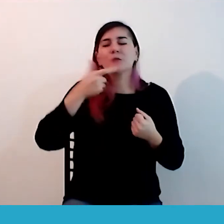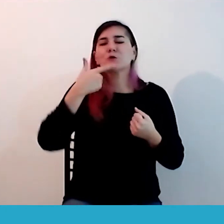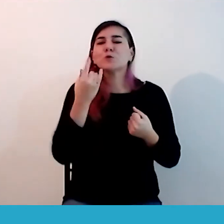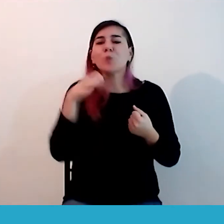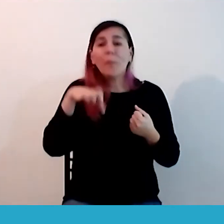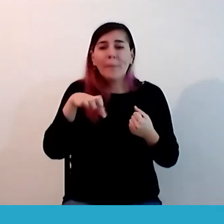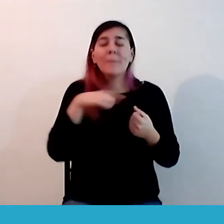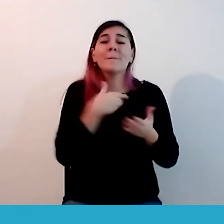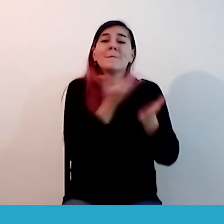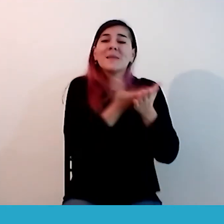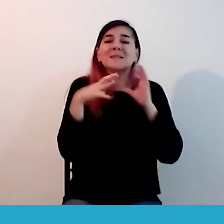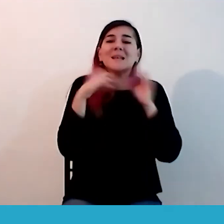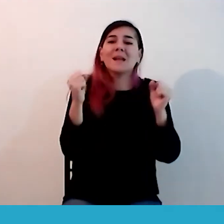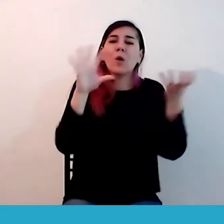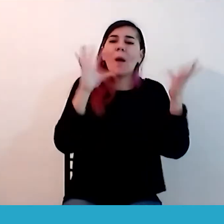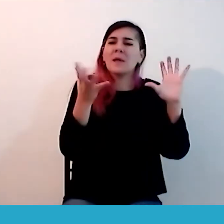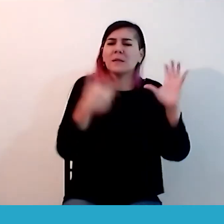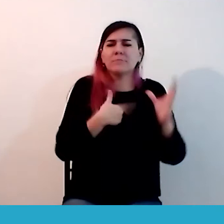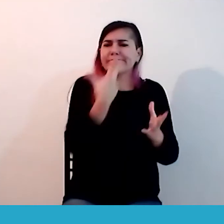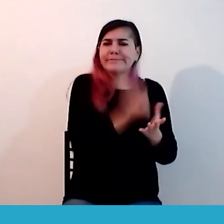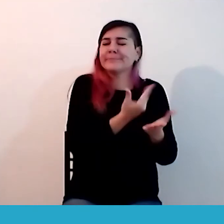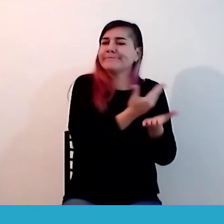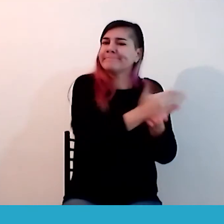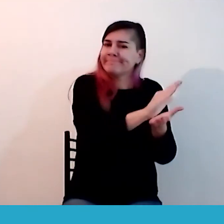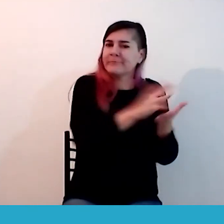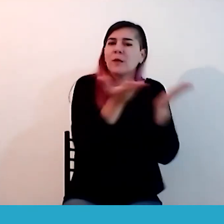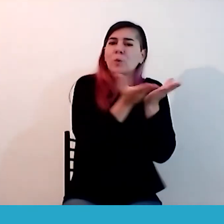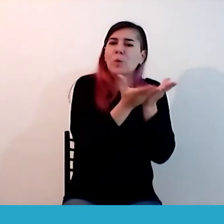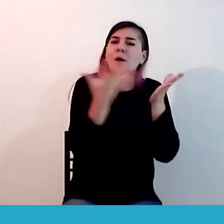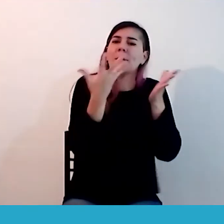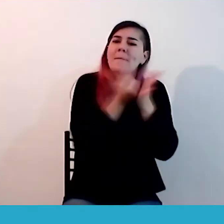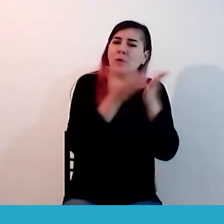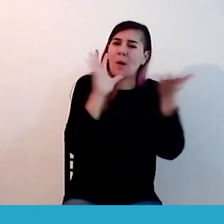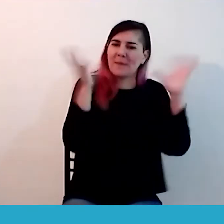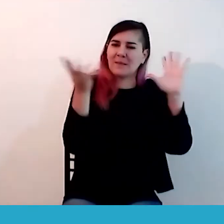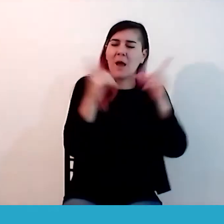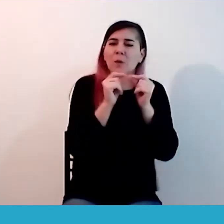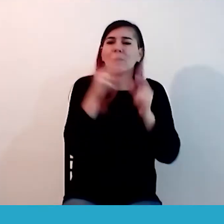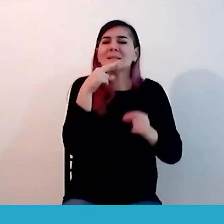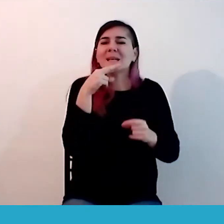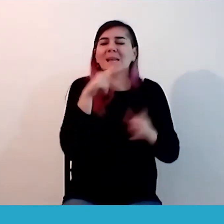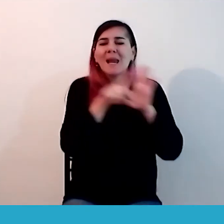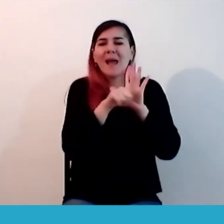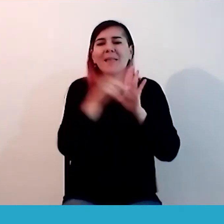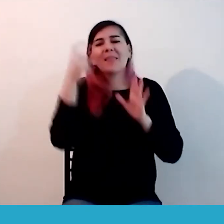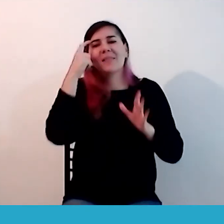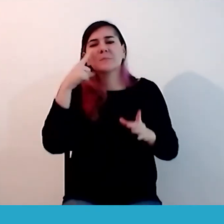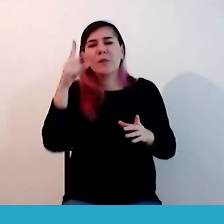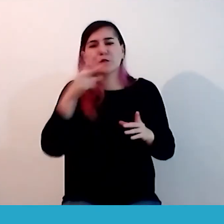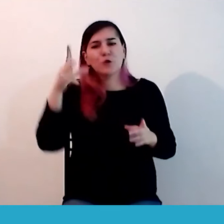asimismo al secretario de Ambiente proceda a rechazar el estudio de impacto ambiental de conformidad con el artículo 17 de la Ley